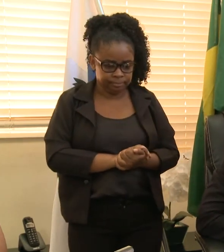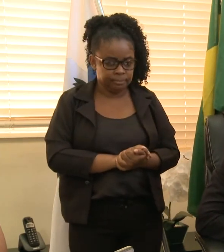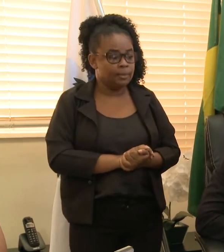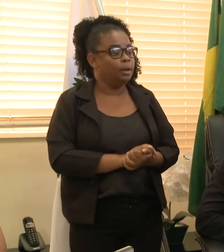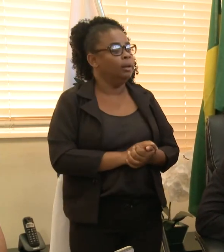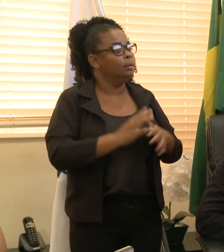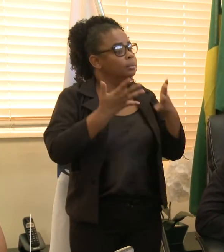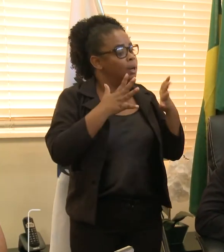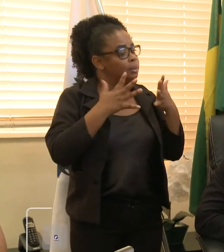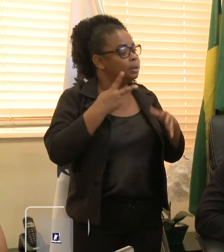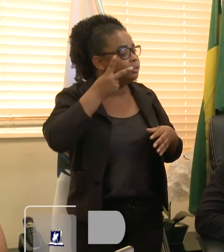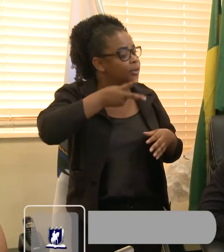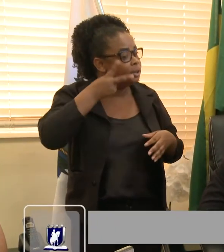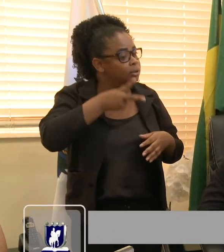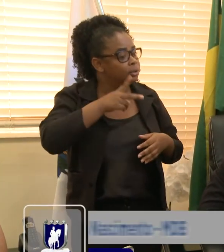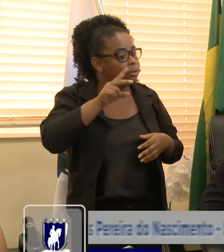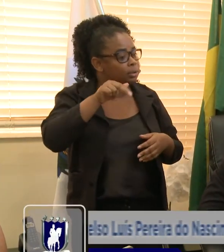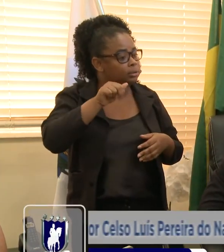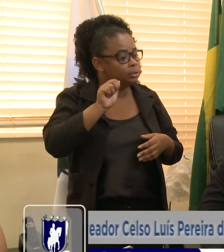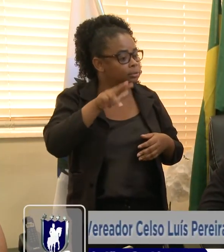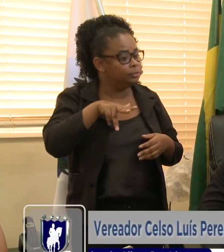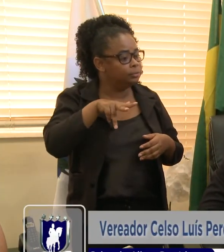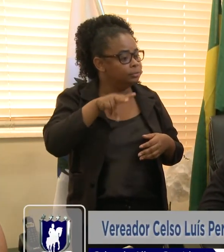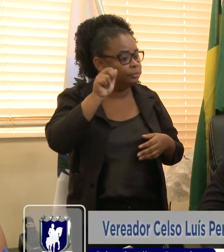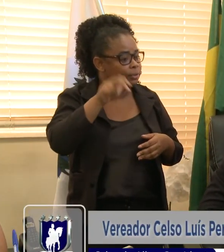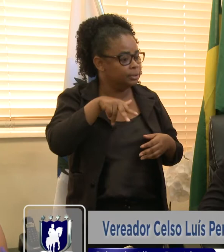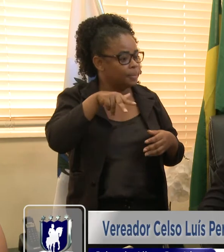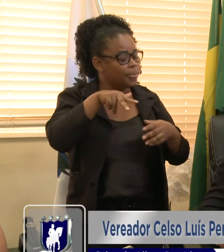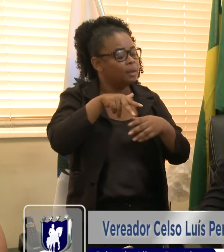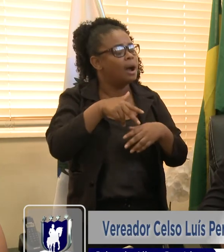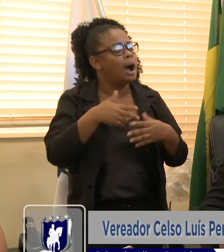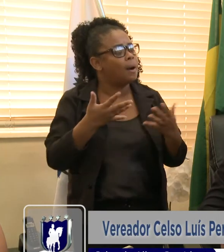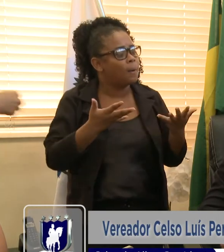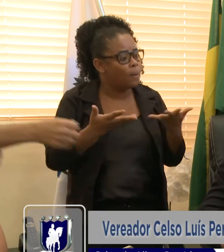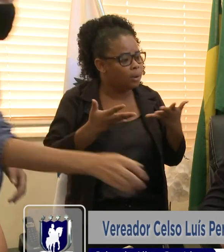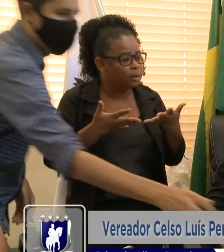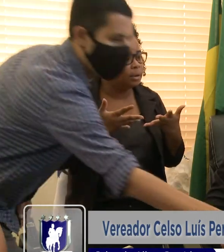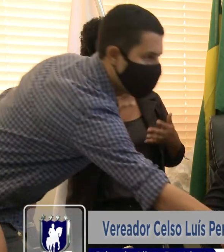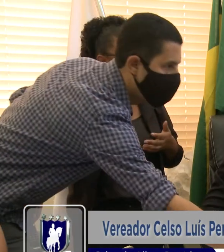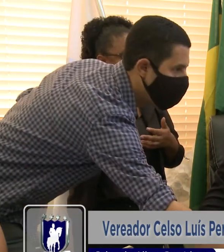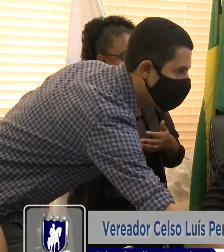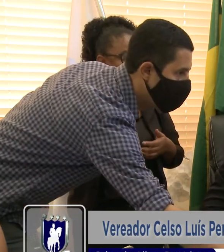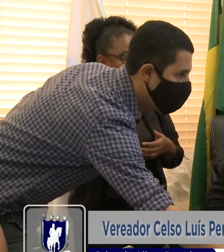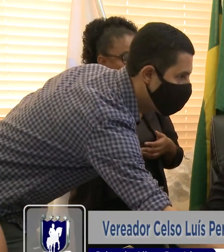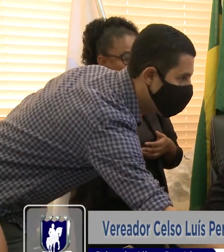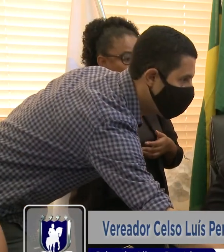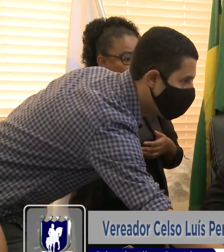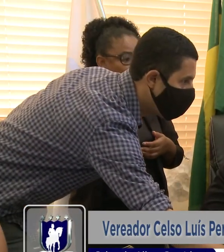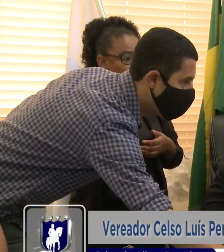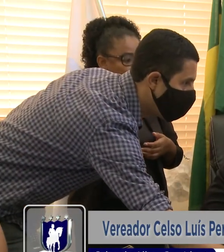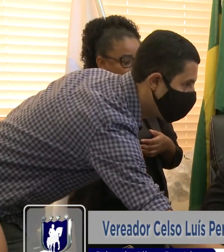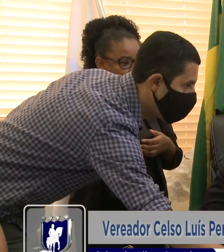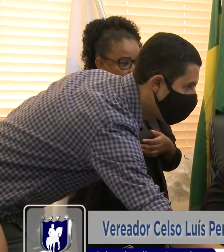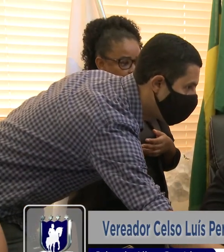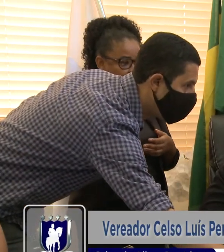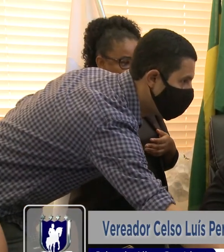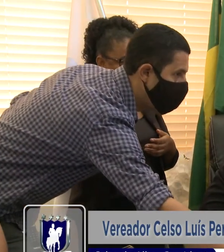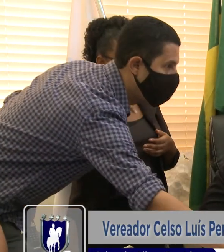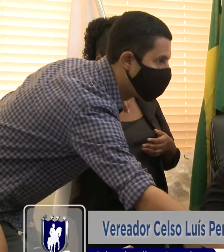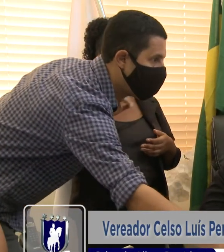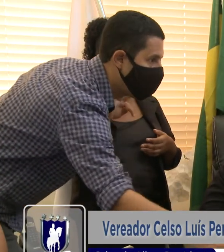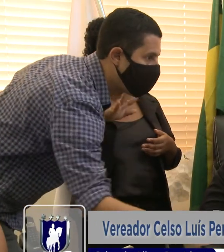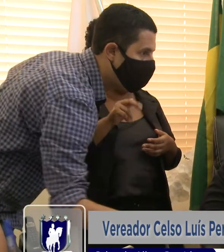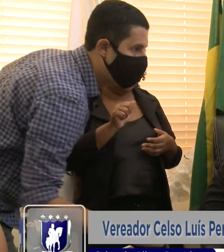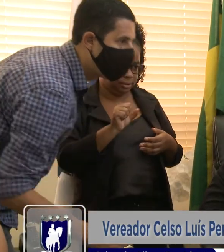Parabéns, vereador Ivan. Convido agora o Alex, vereador Alex. O Alex está aqui, ó. Alex, Alex Freitas.